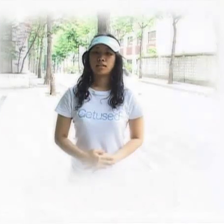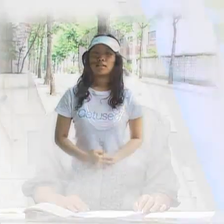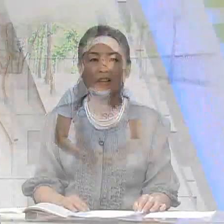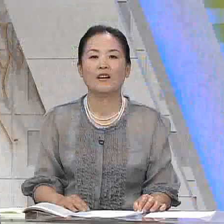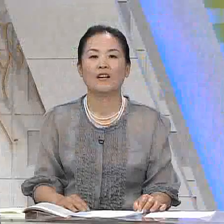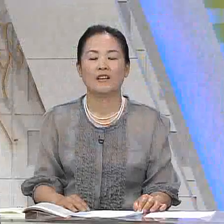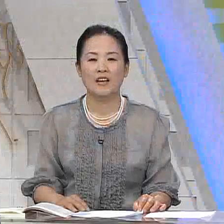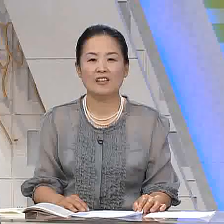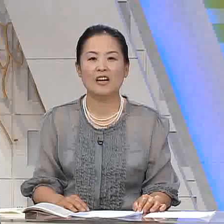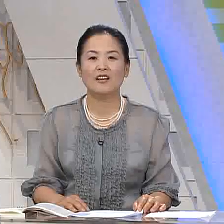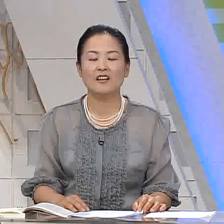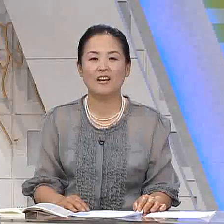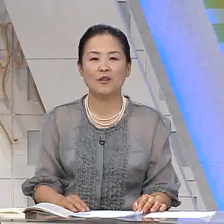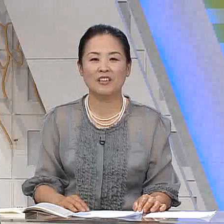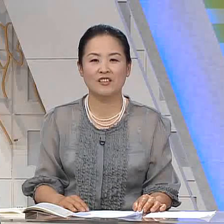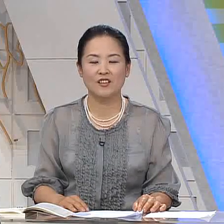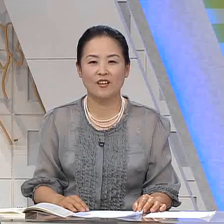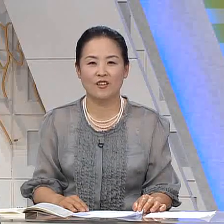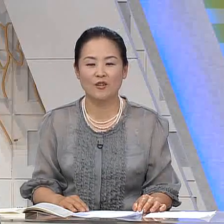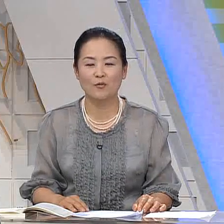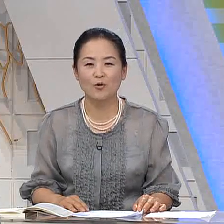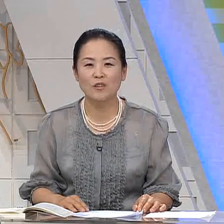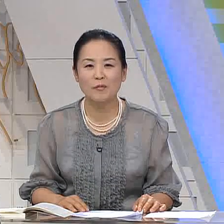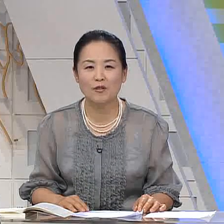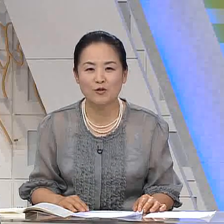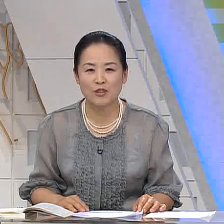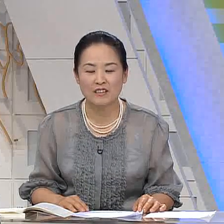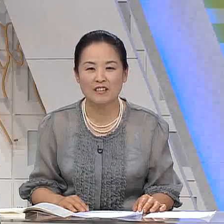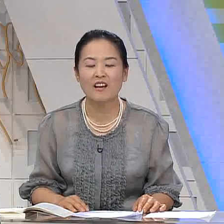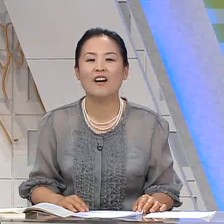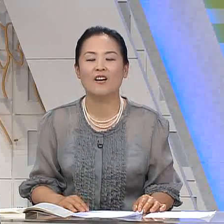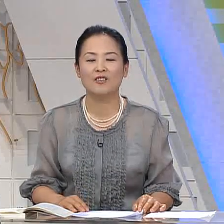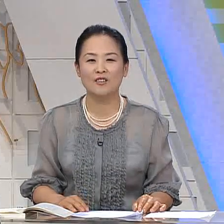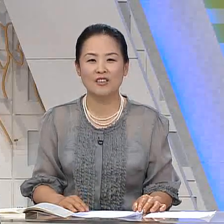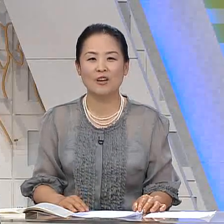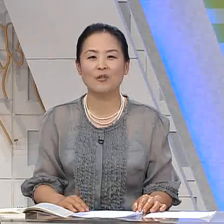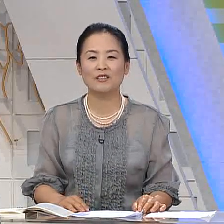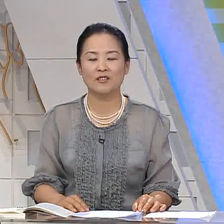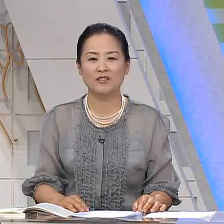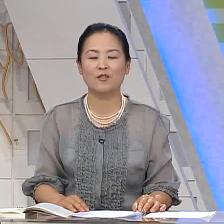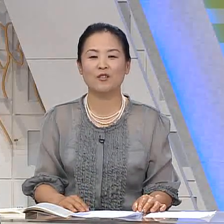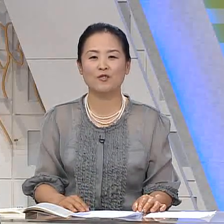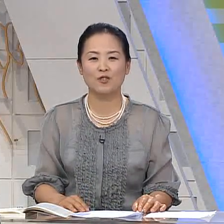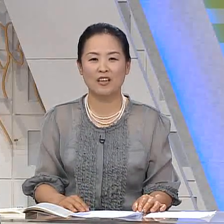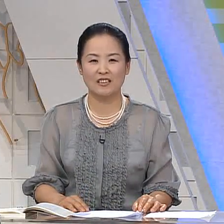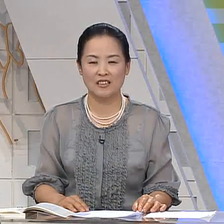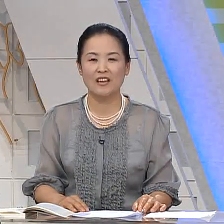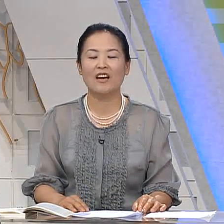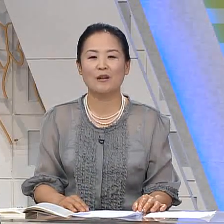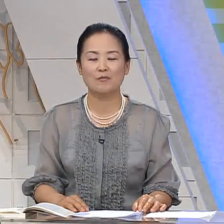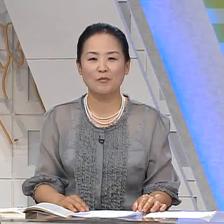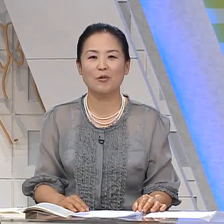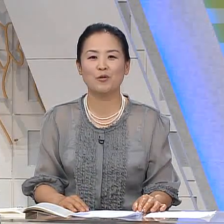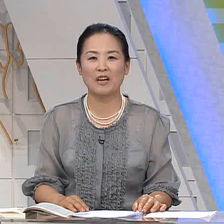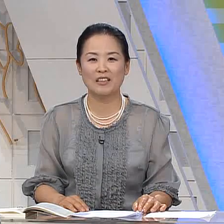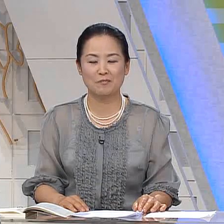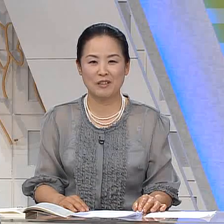네 잘 기억하고 계시죠? 그럼 오늘 배울 수화는 어떤 상황에서 사용되는 수화인지 한번 보도록 하겠습니다.